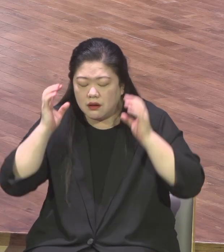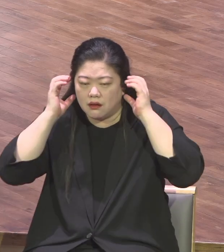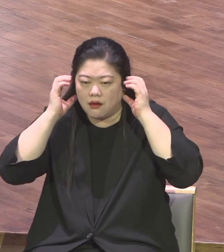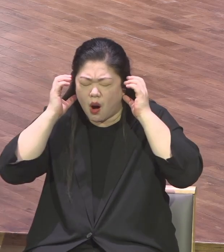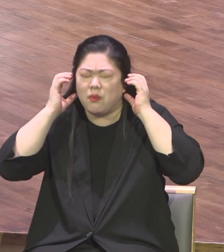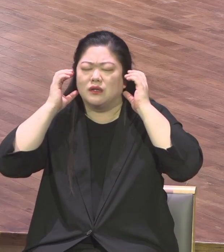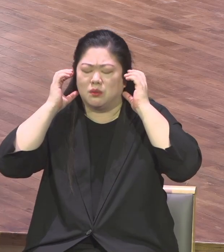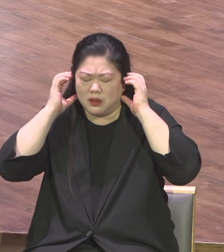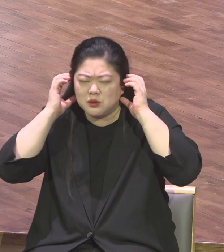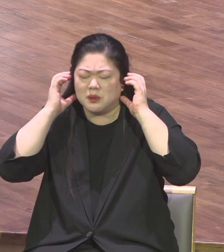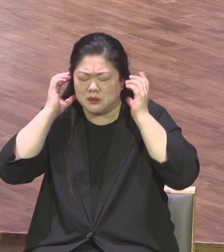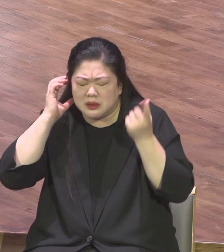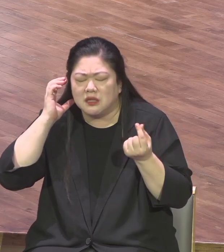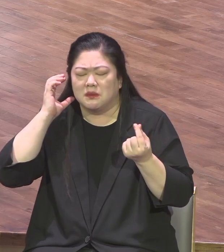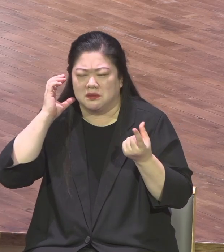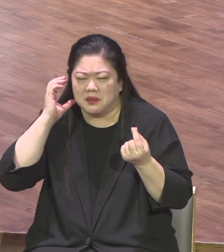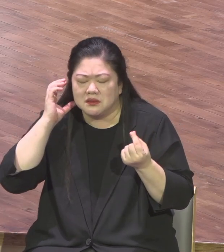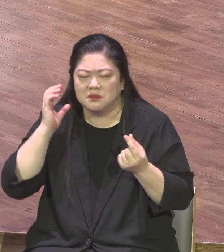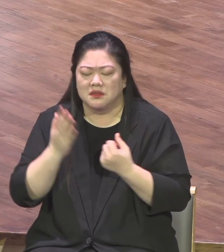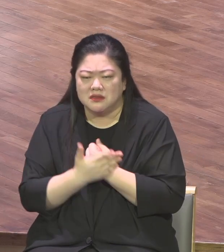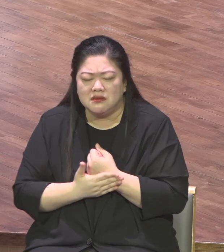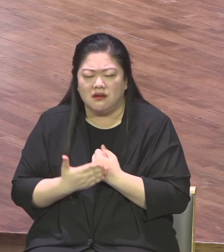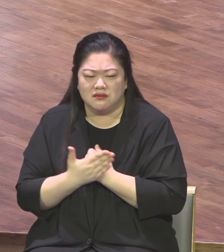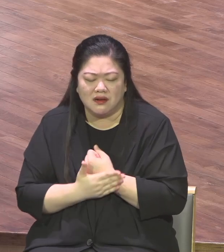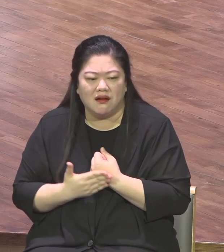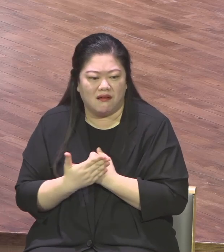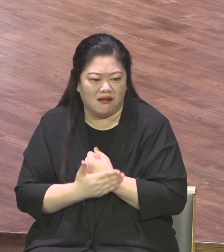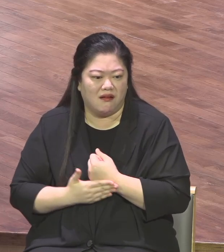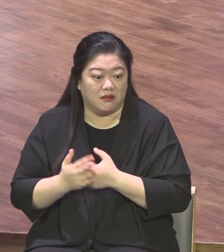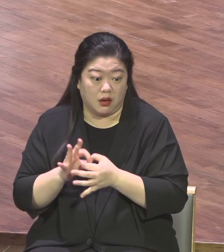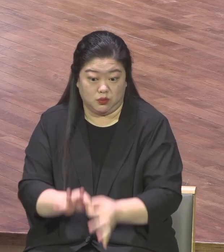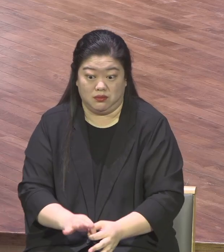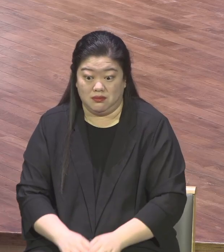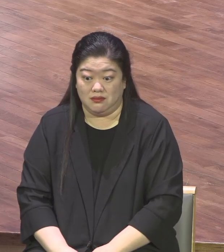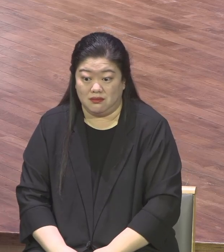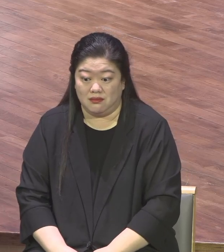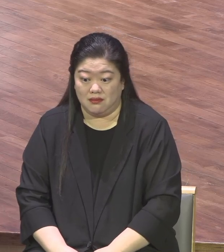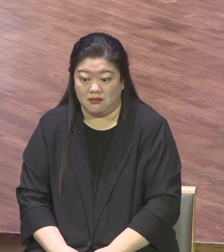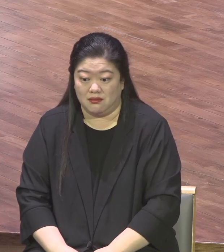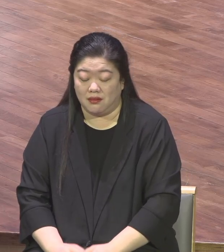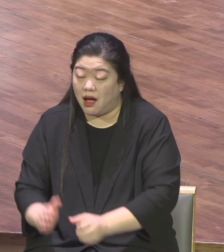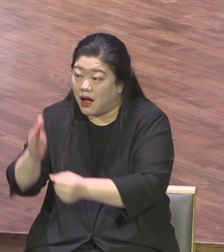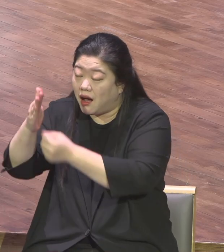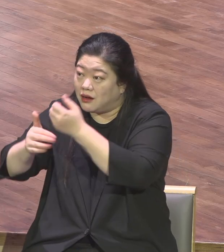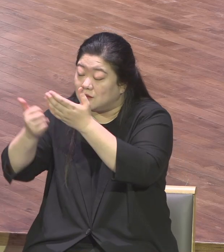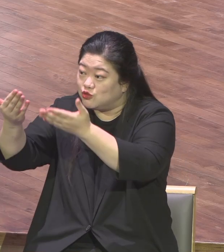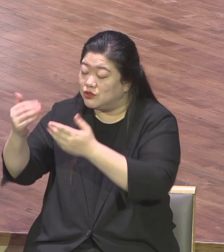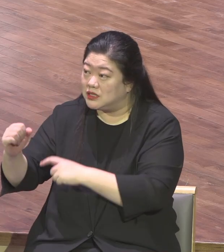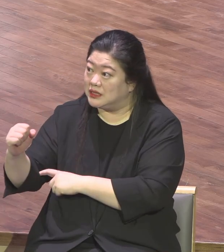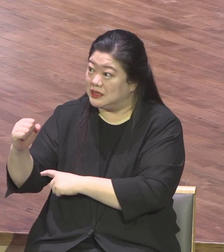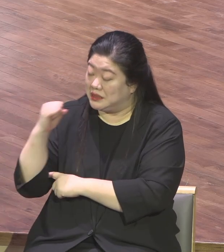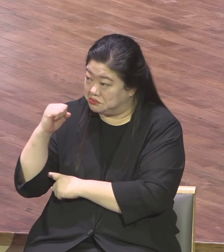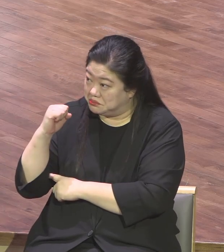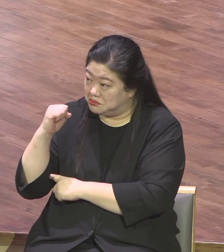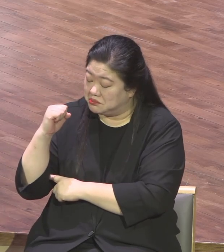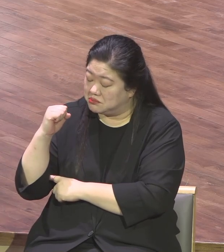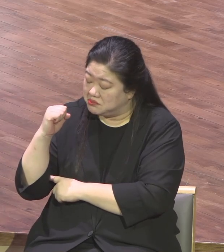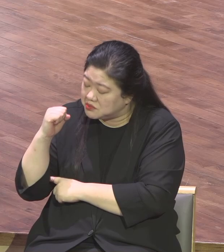하나님께서 내게 주시는 이 파워가 뭐냐 힘이 뭐냐 내게 있냐 내가 지금